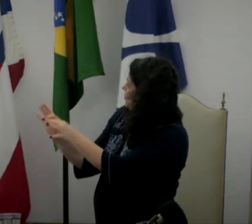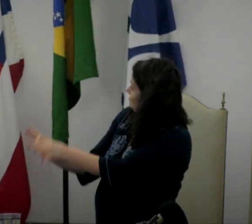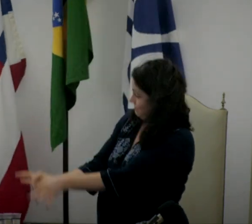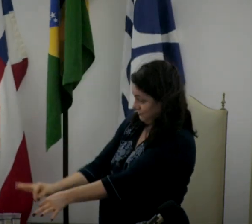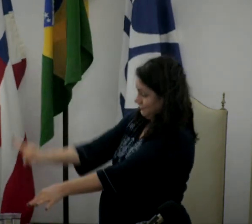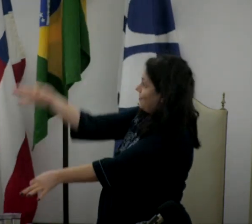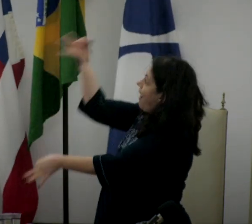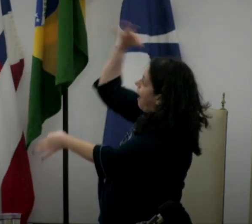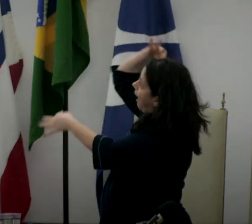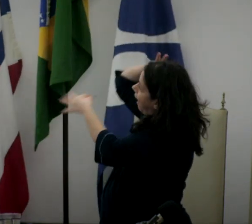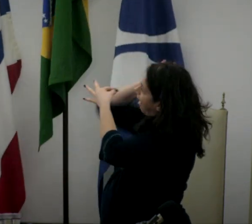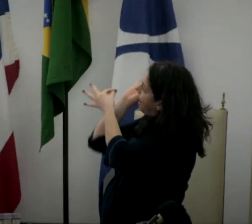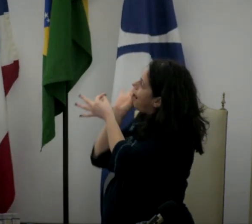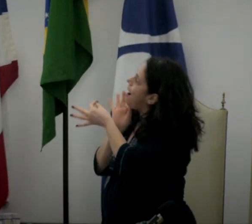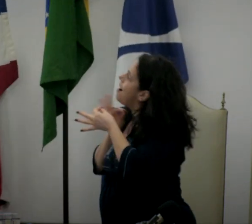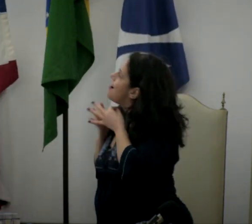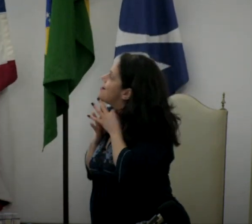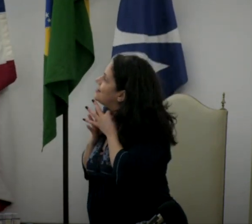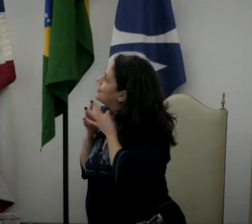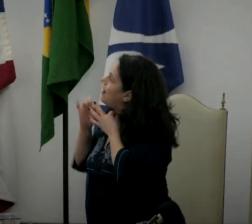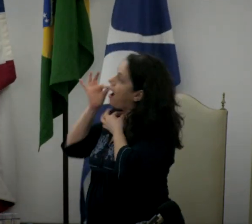com uma pessoa que tinha um pouco de audição,